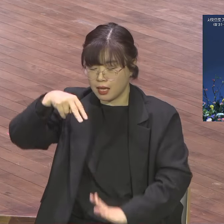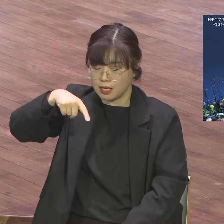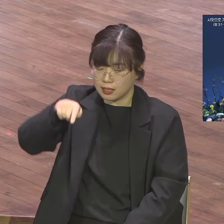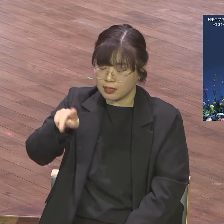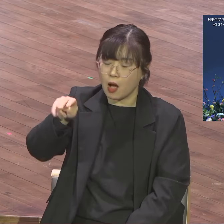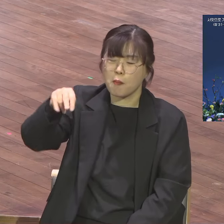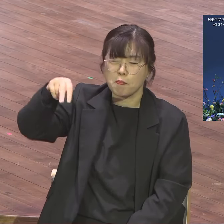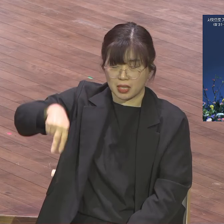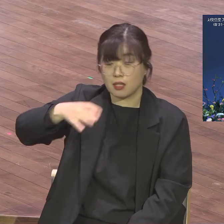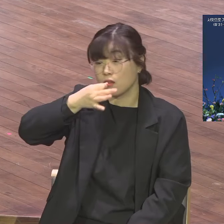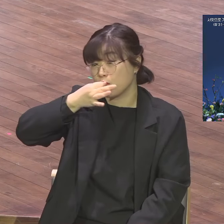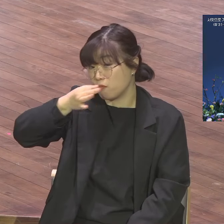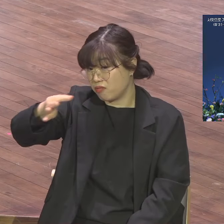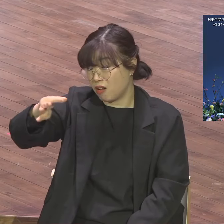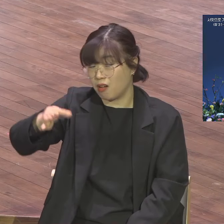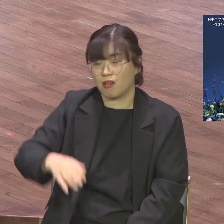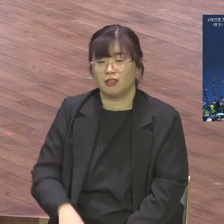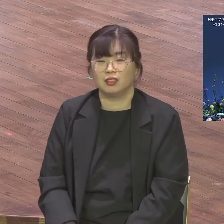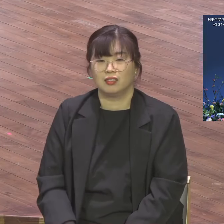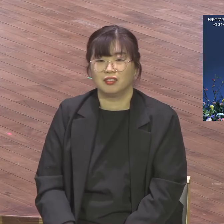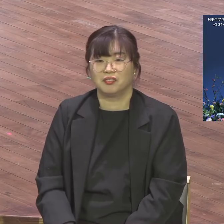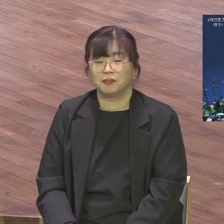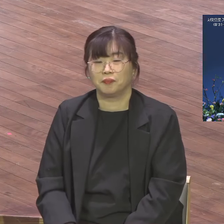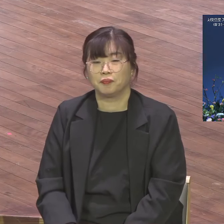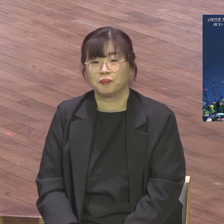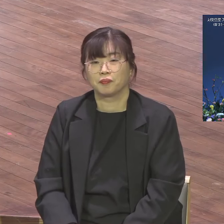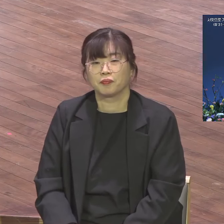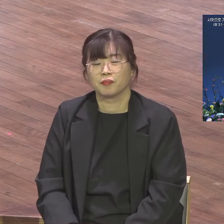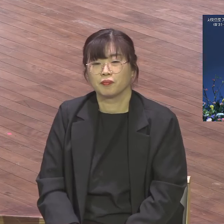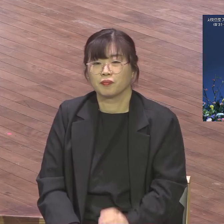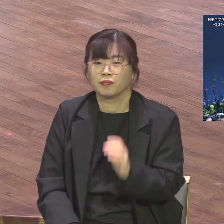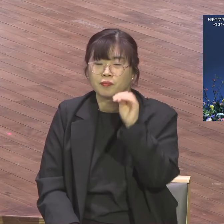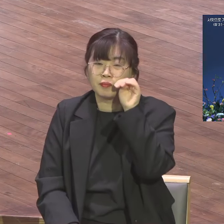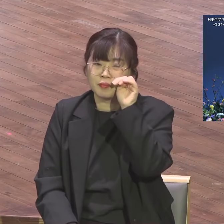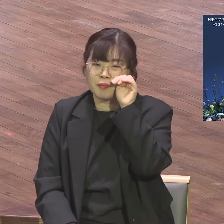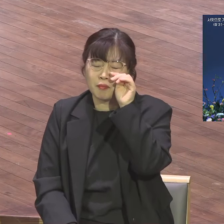제한적이지요. 서밋이라는 말 함부로 쓰는 게 아니지요.